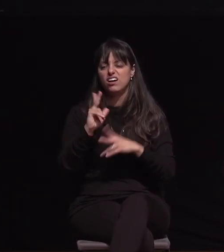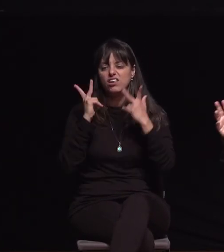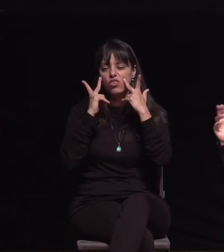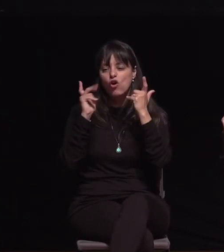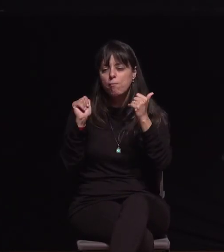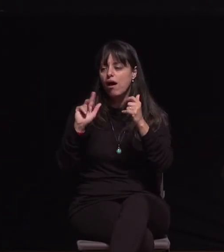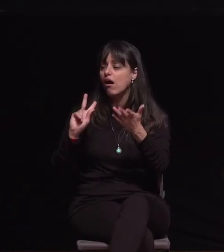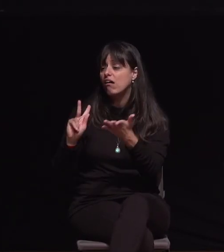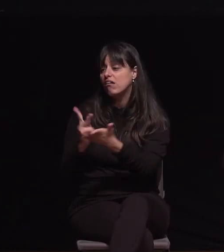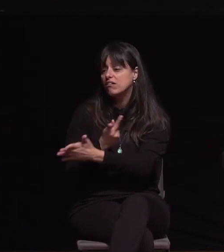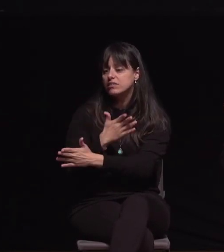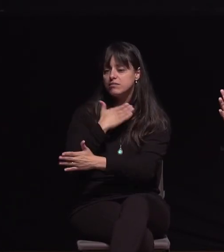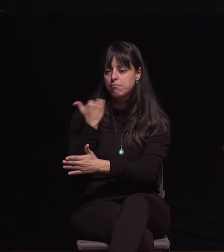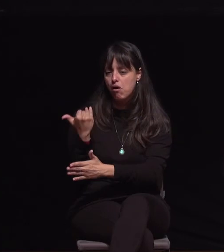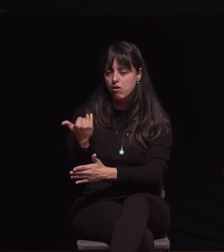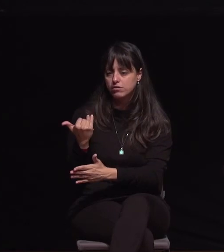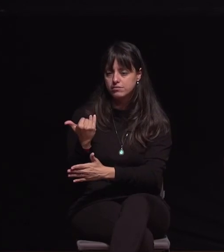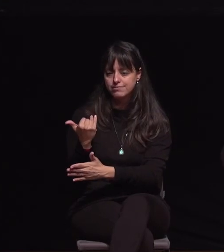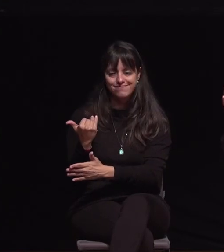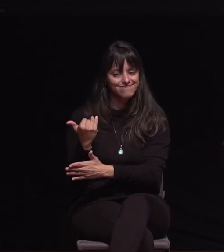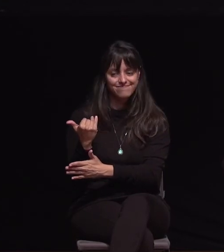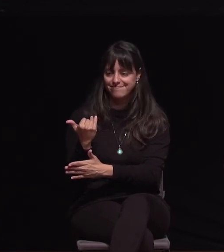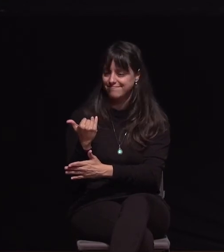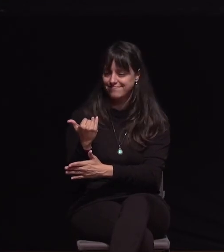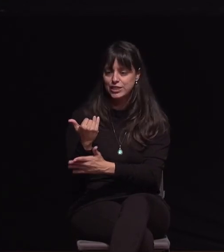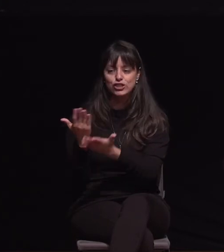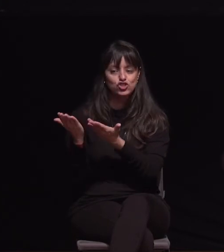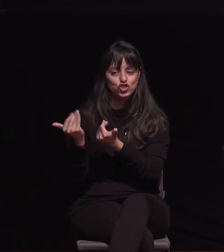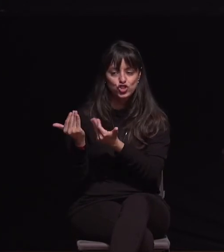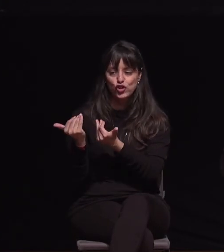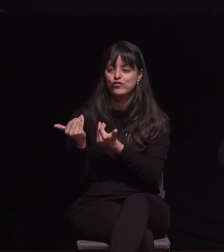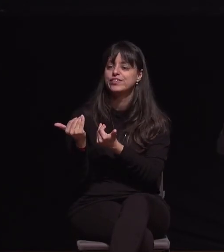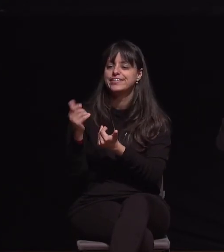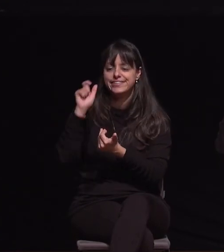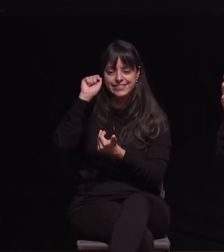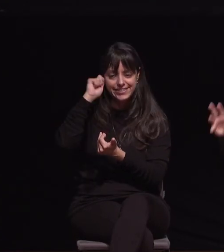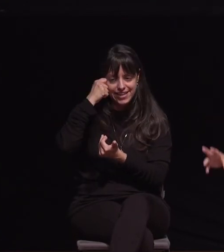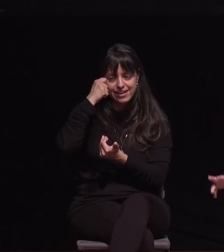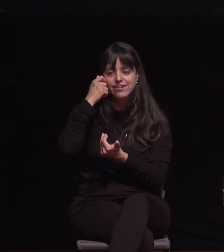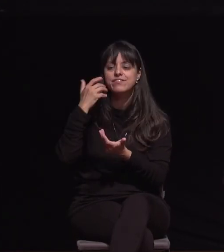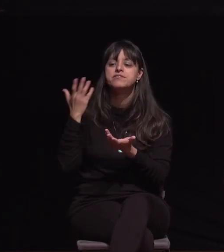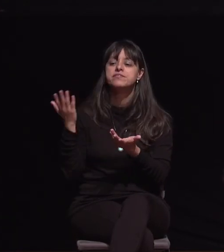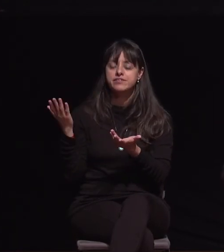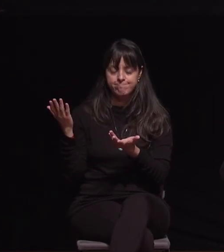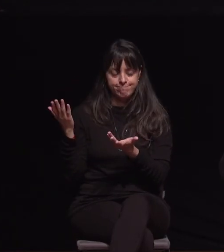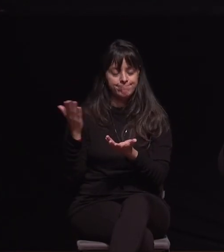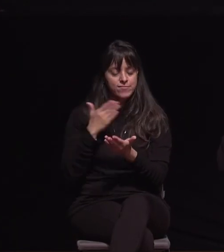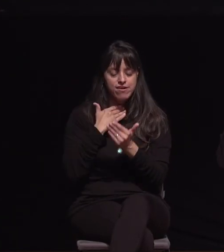É tão naturalizado, morrem os jovens negros, pretos,